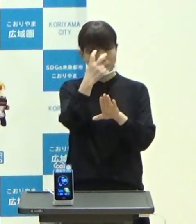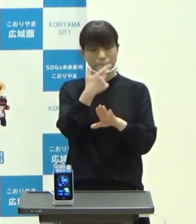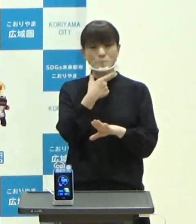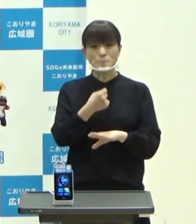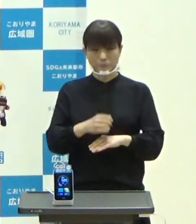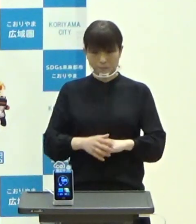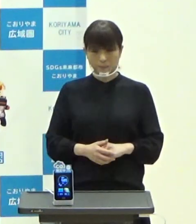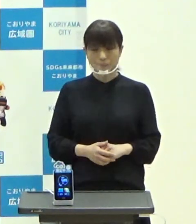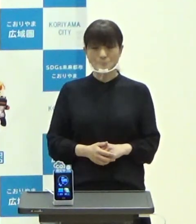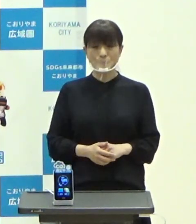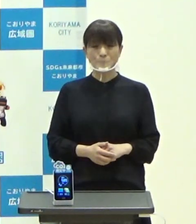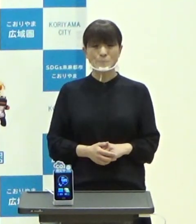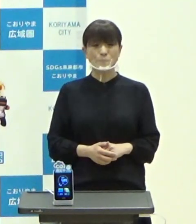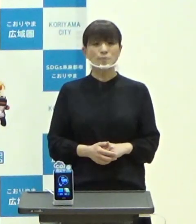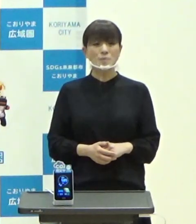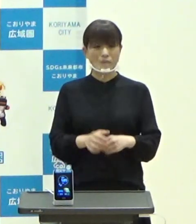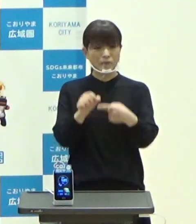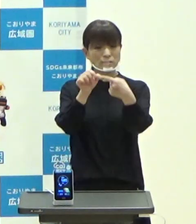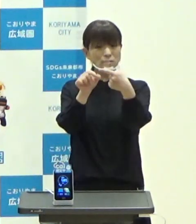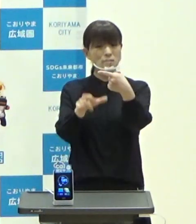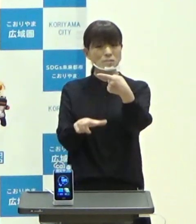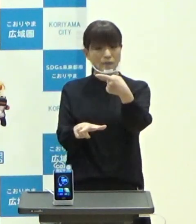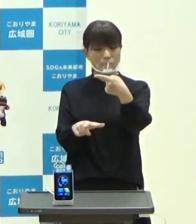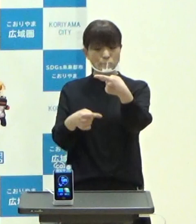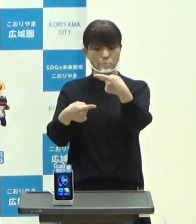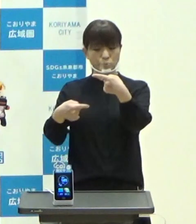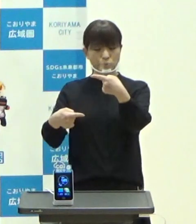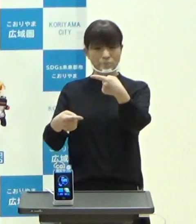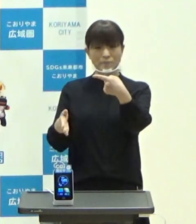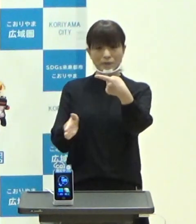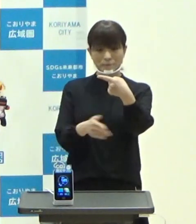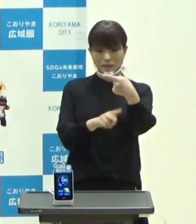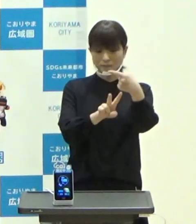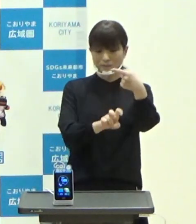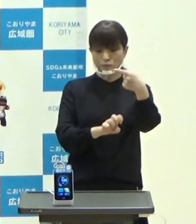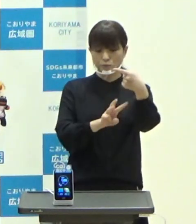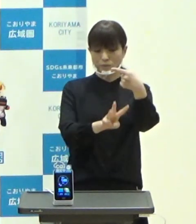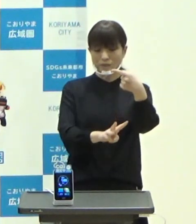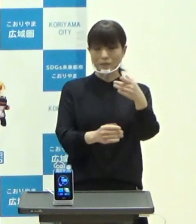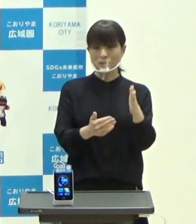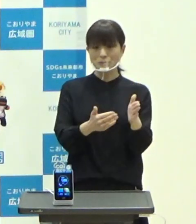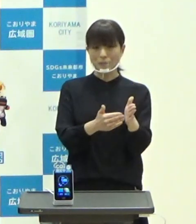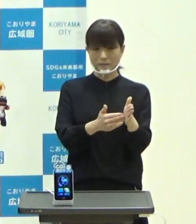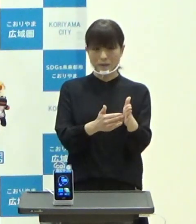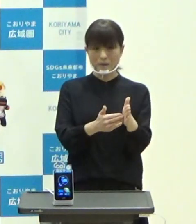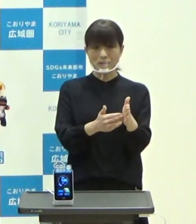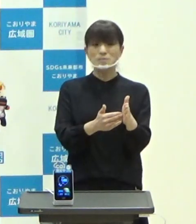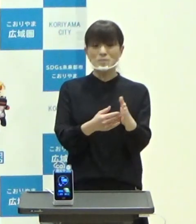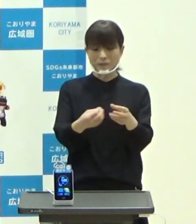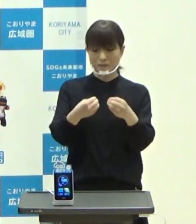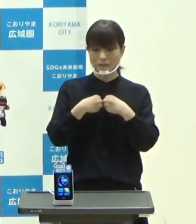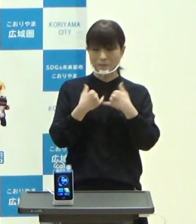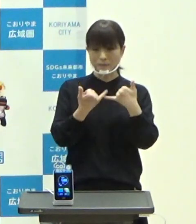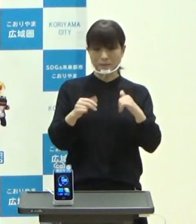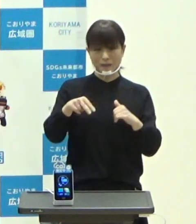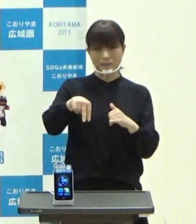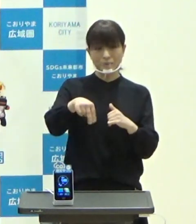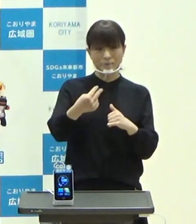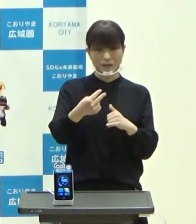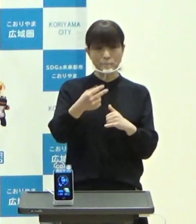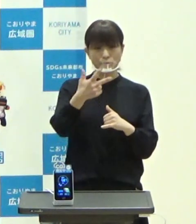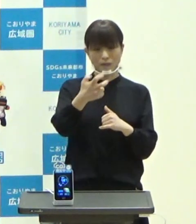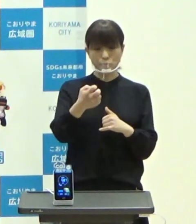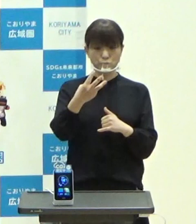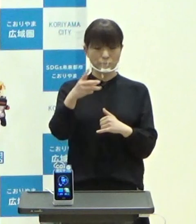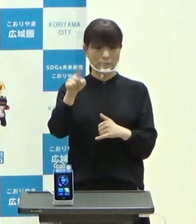。1月1日から23日まで新規陽性者数273人